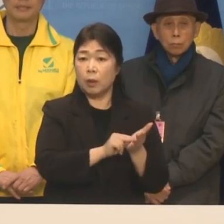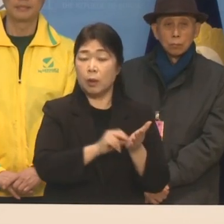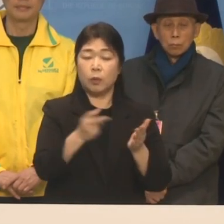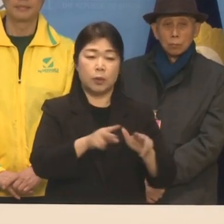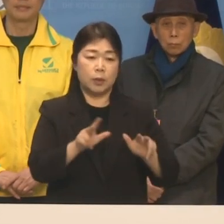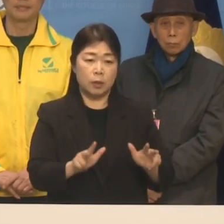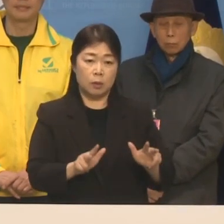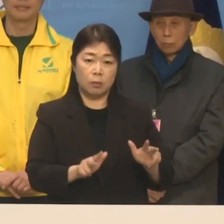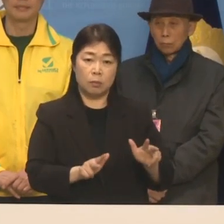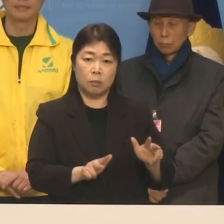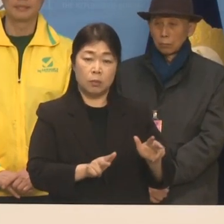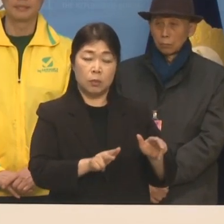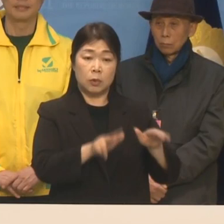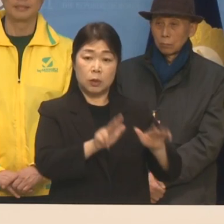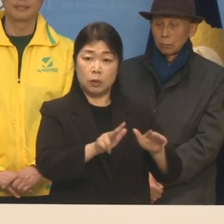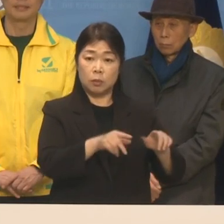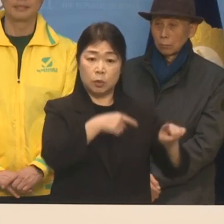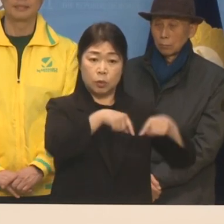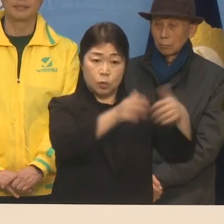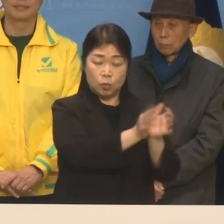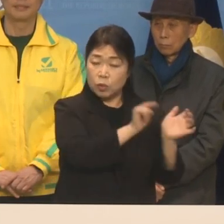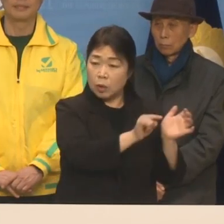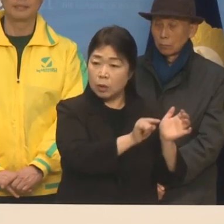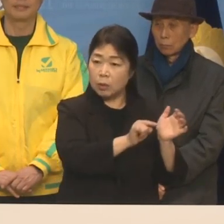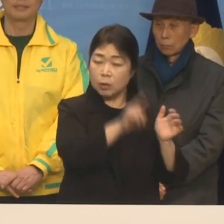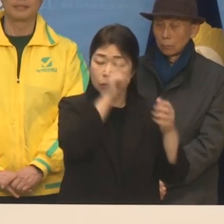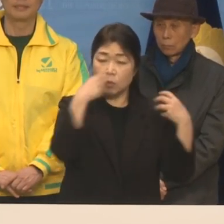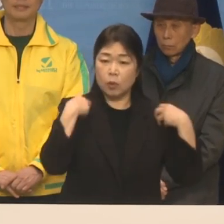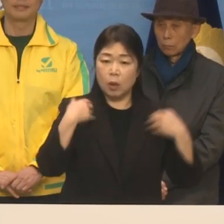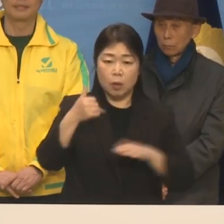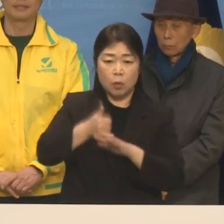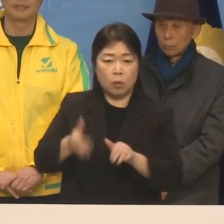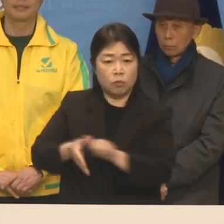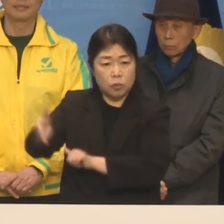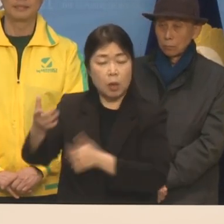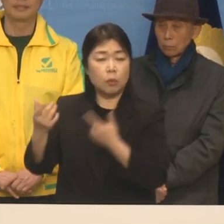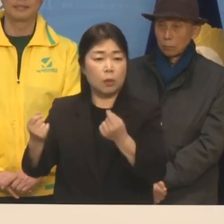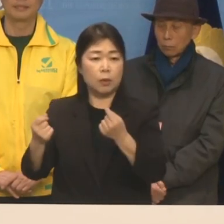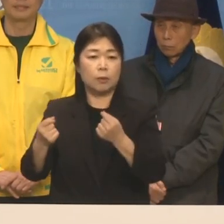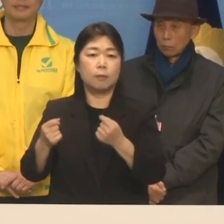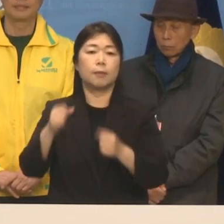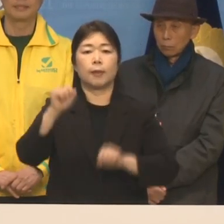정권이 농업을 죽이겠다는 이러한 행태에 대한